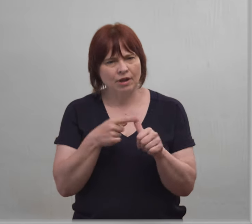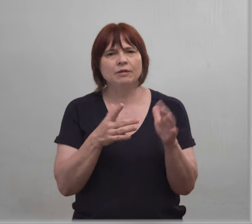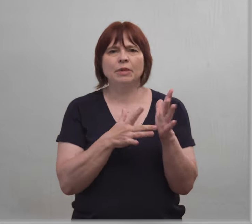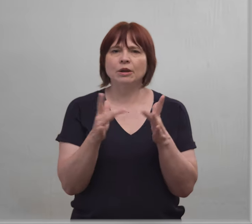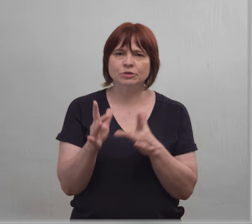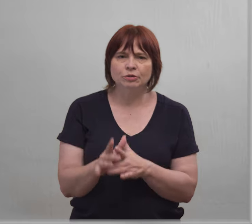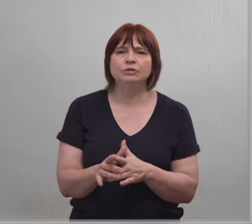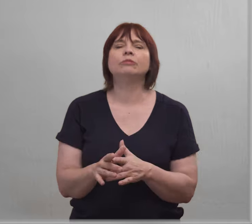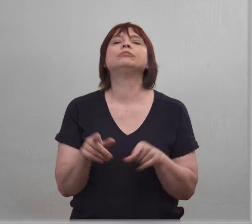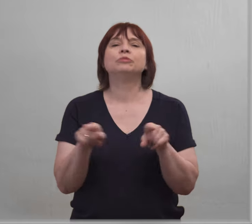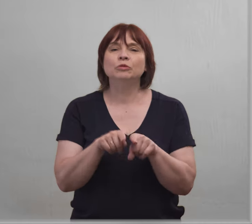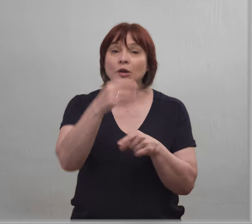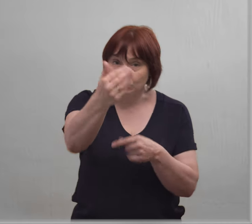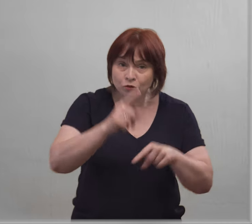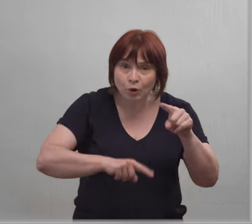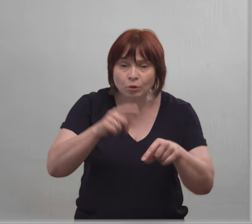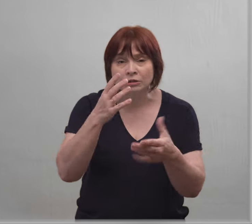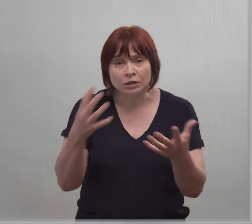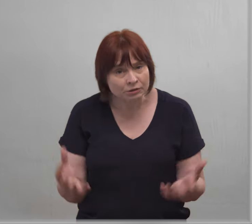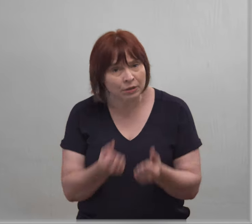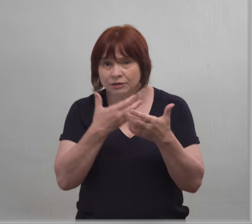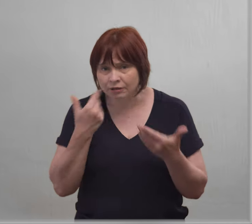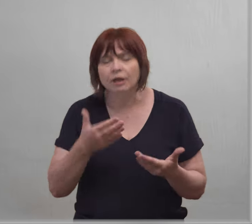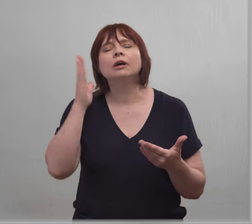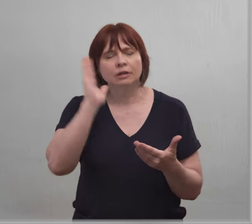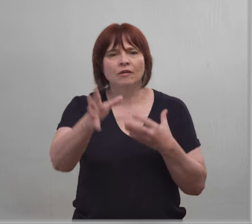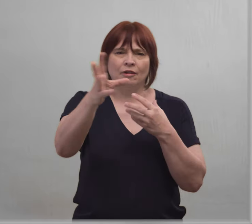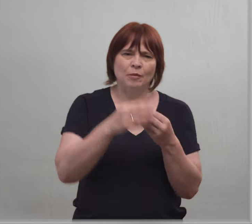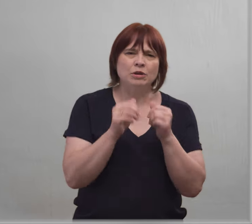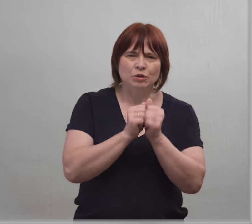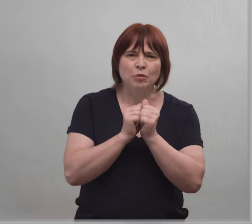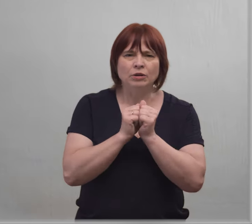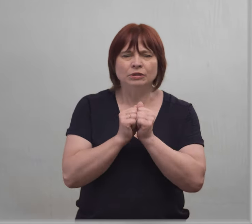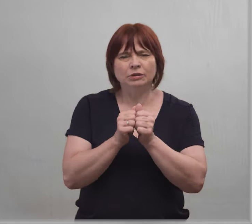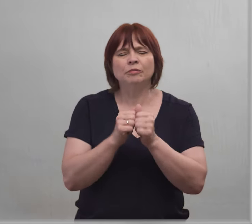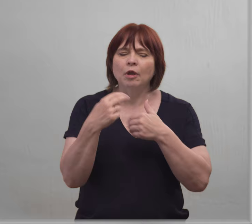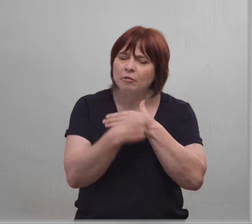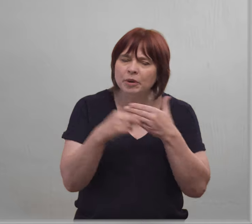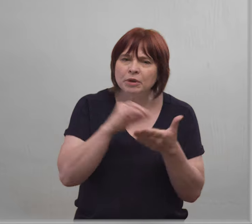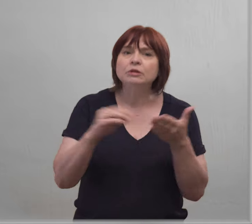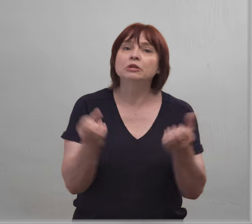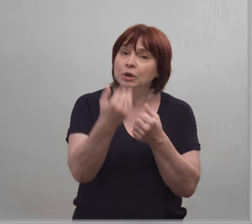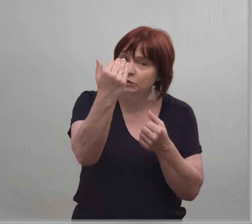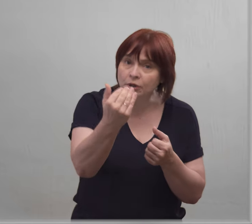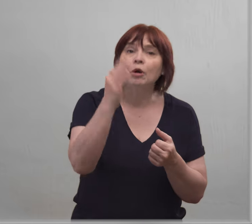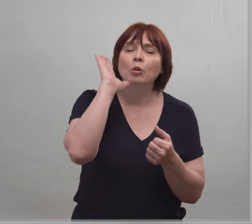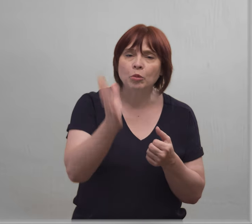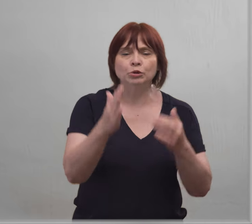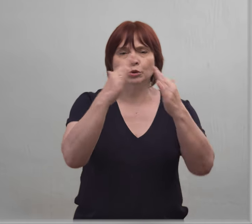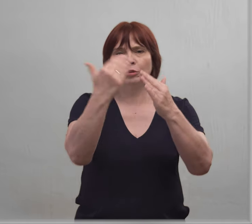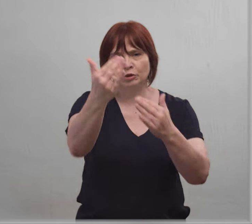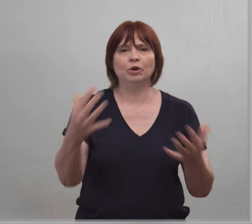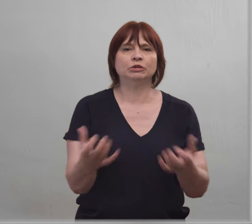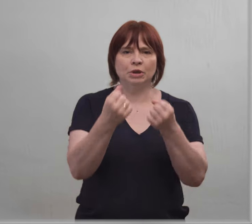Твое, оно исполнилось в наших жизнях, оно исполнилось в наших семьях и домах. Спасешься Ты, и спасется весь Твой дом, Господь. И мы стоим на